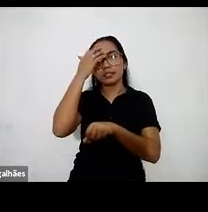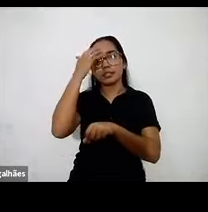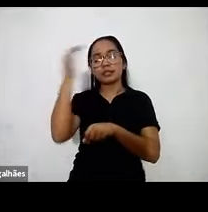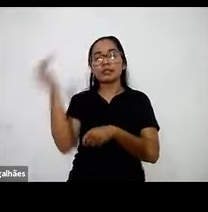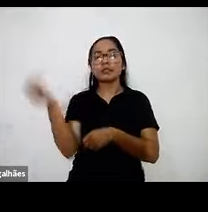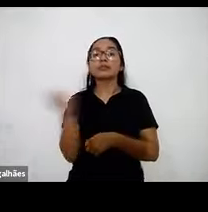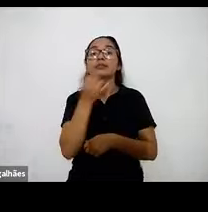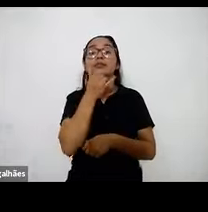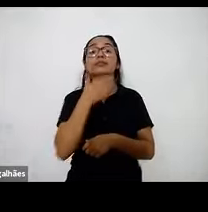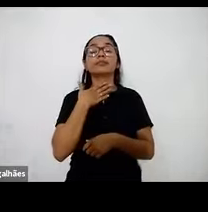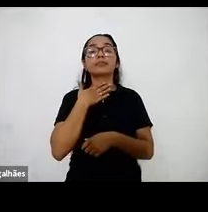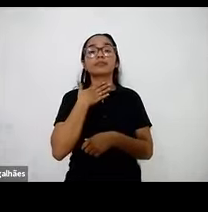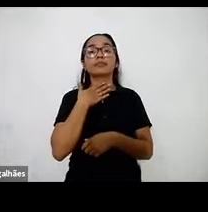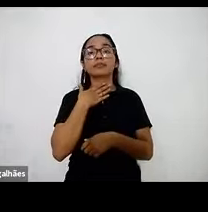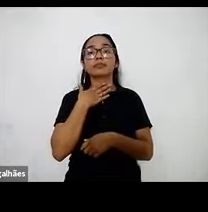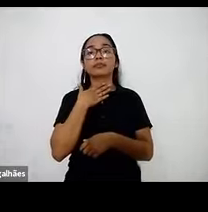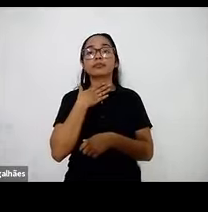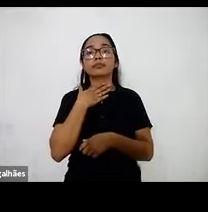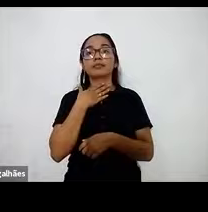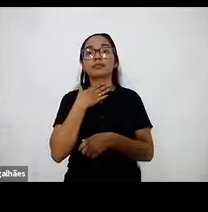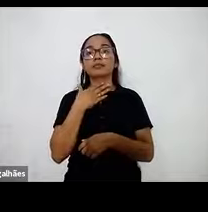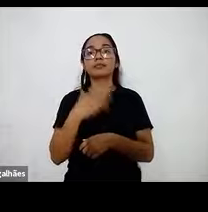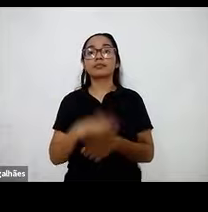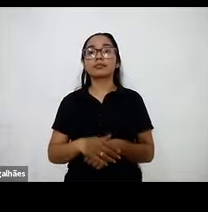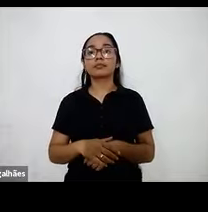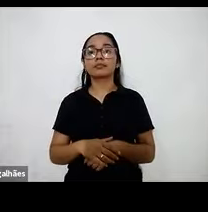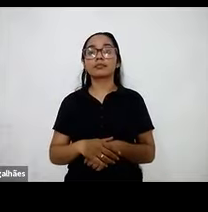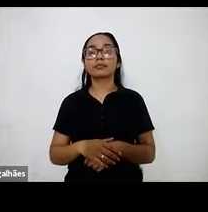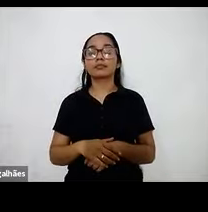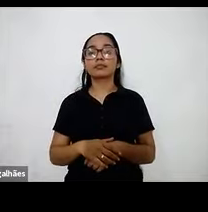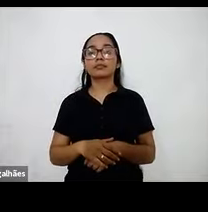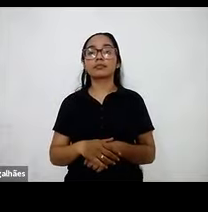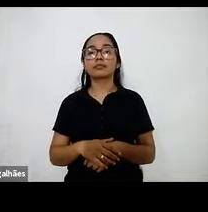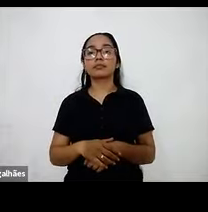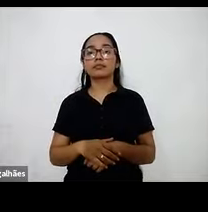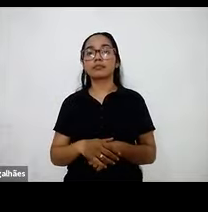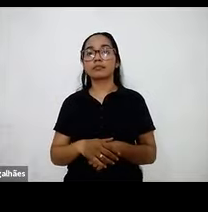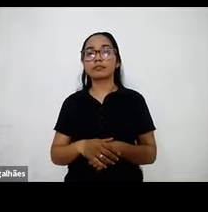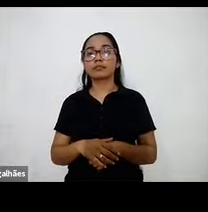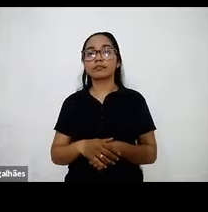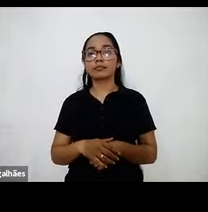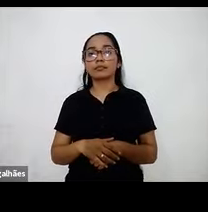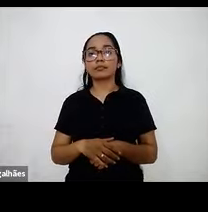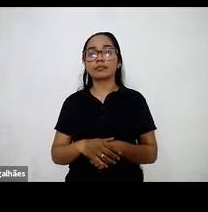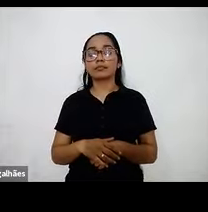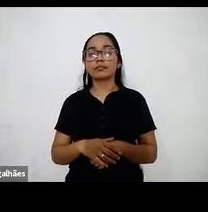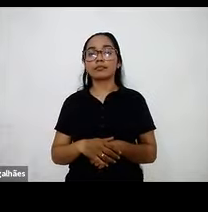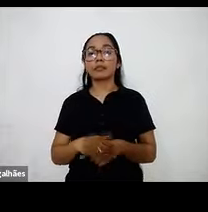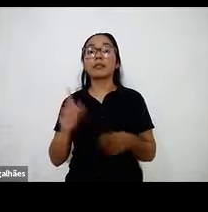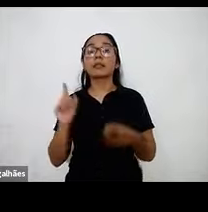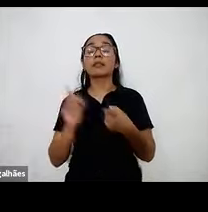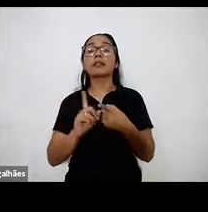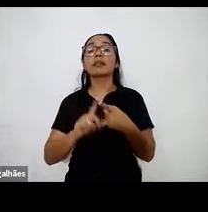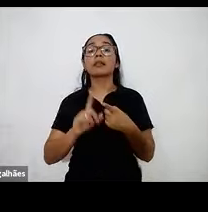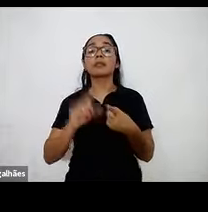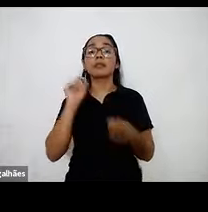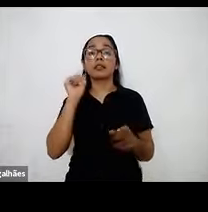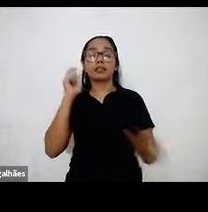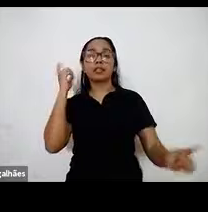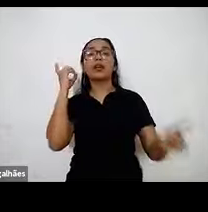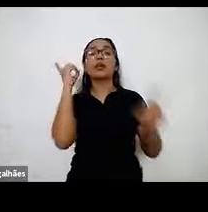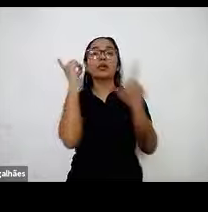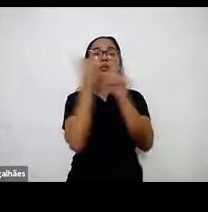eventos que nós proporcionamos, como houve a Conferência de Saúde Mental e Direitos Humanos, o encontro dos usuários e familiares que nós